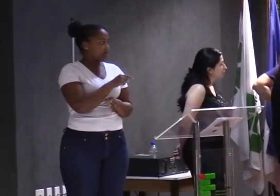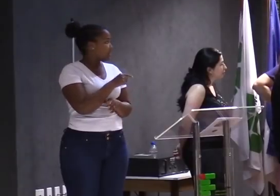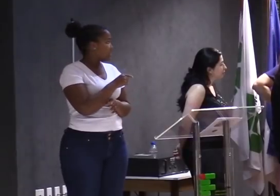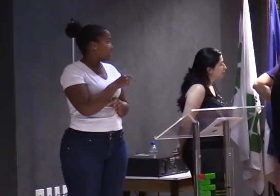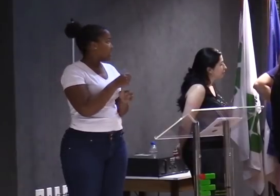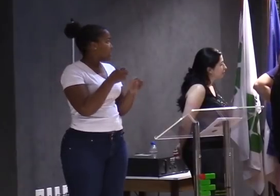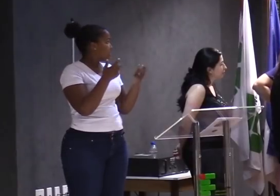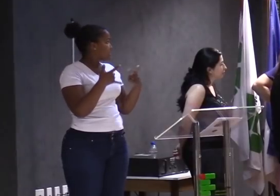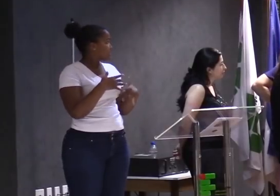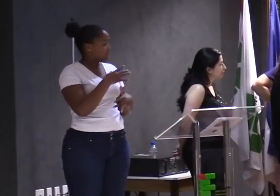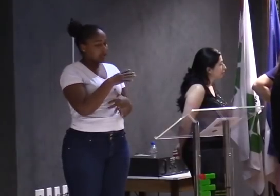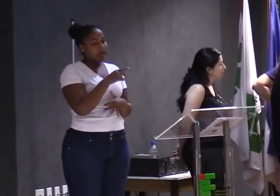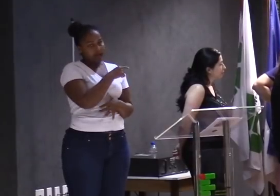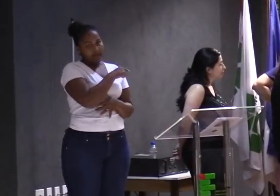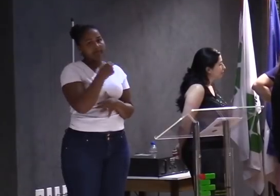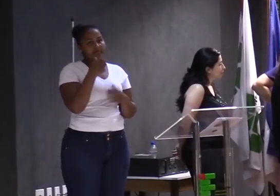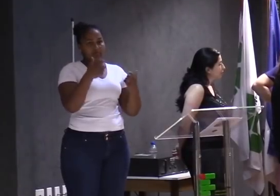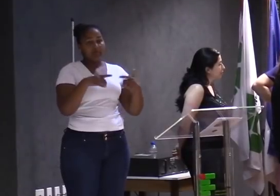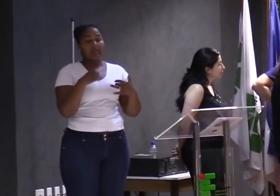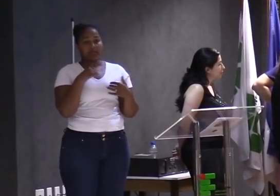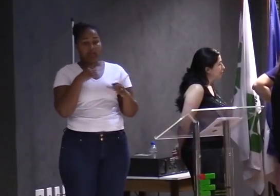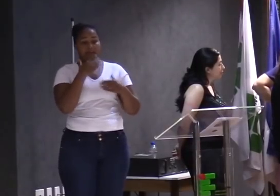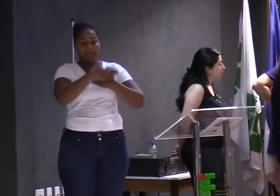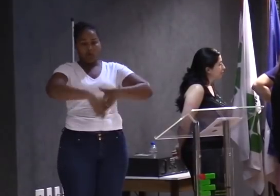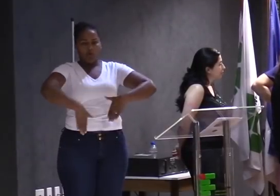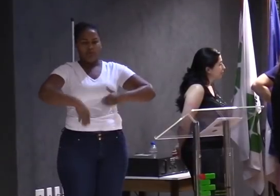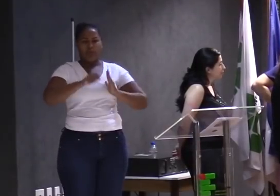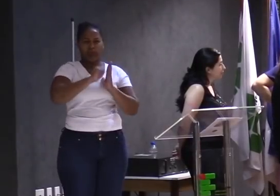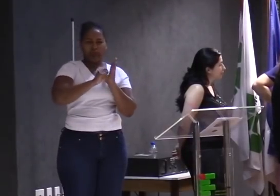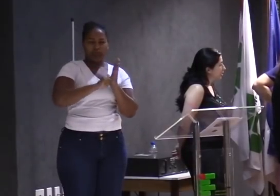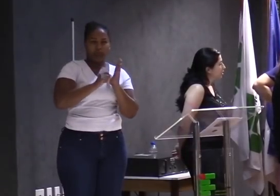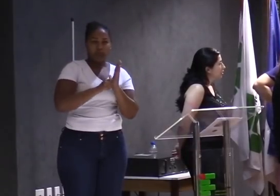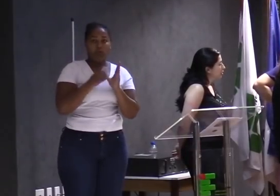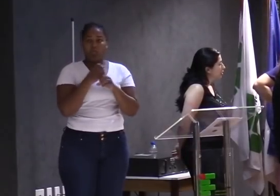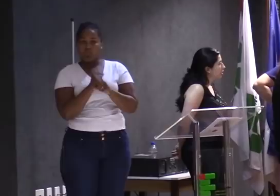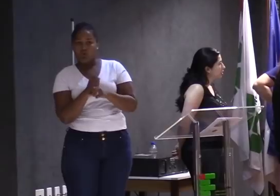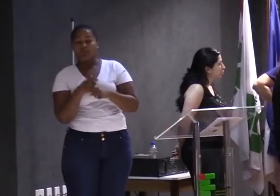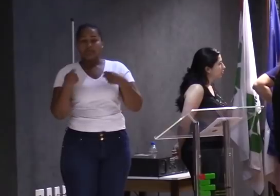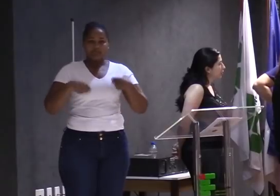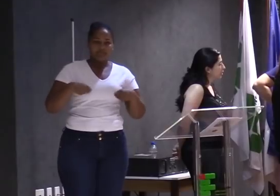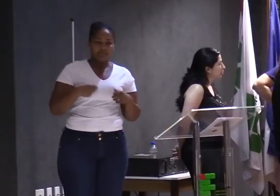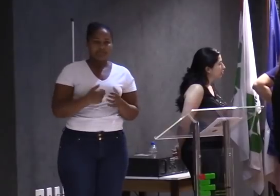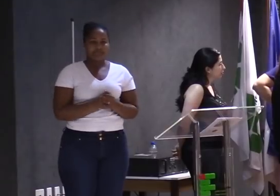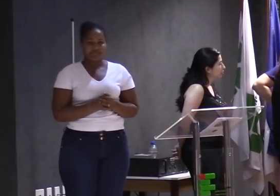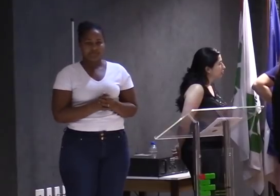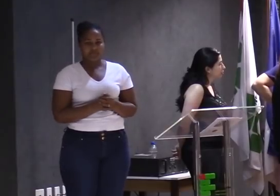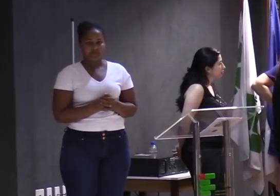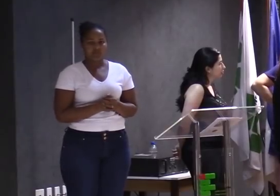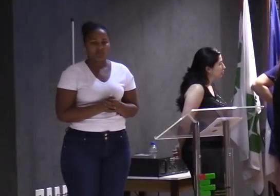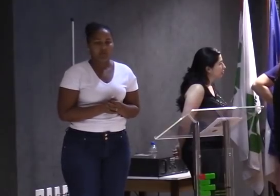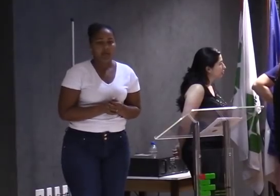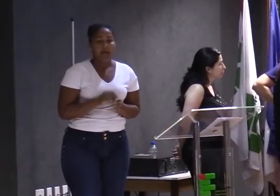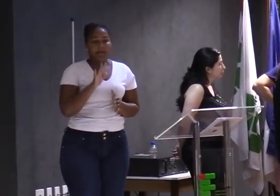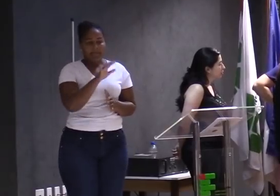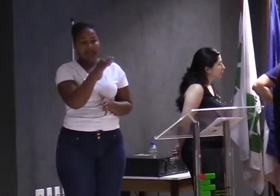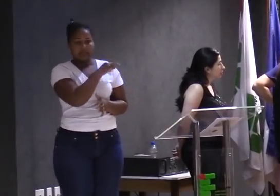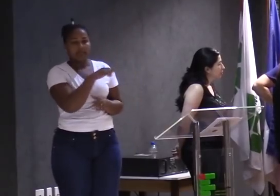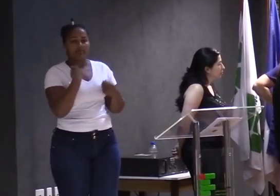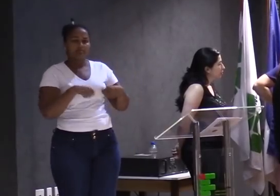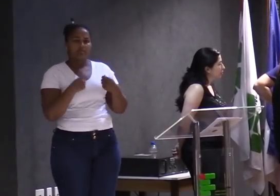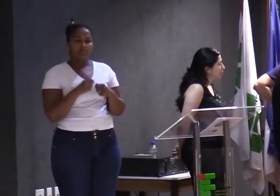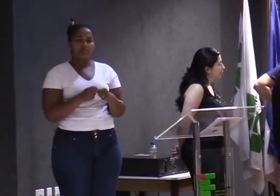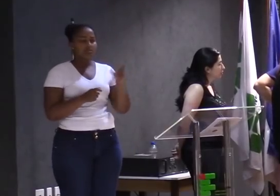assim para corrigir. Entendeu? Porque o aluno é o quê? Eu preciso ver como está o acompanhamento do